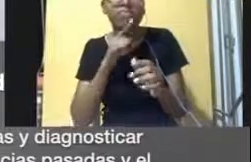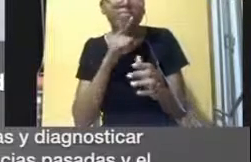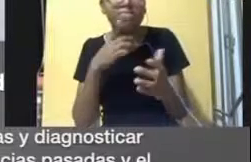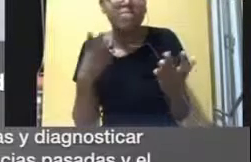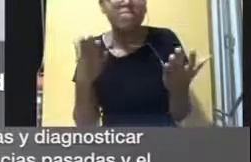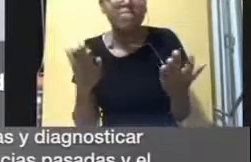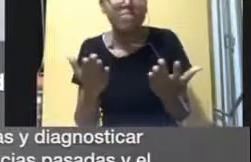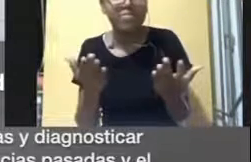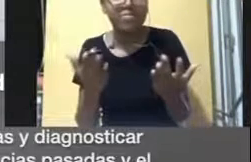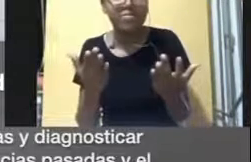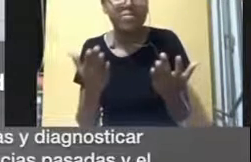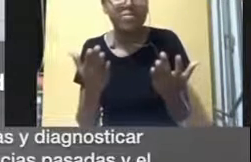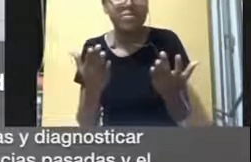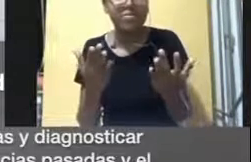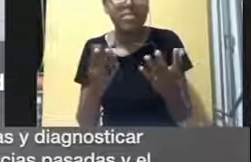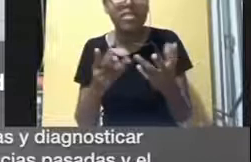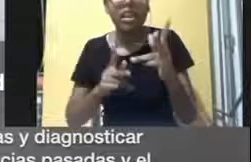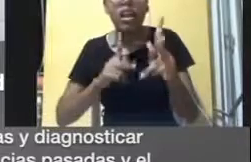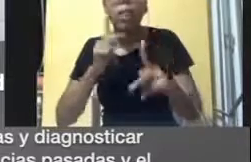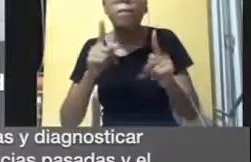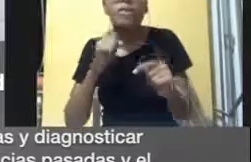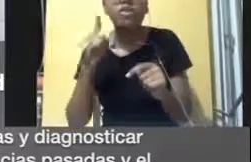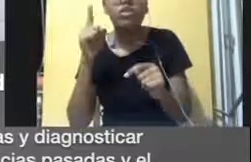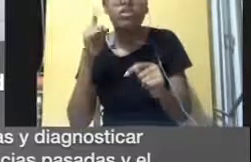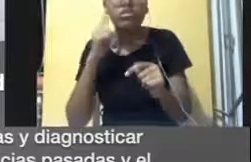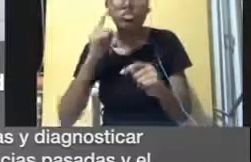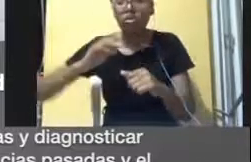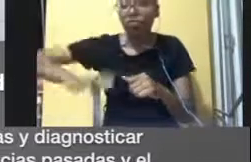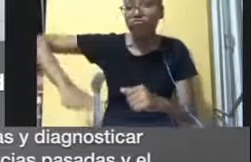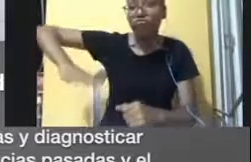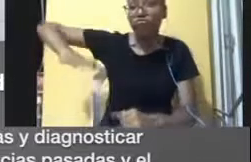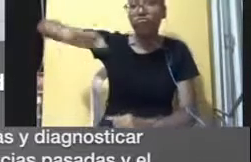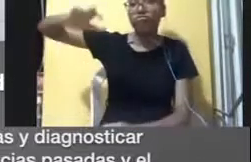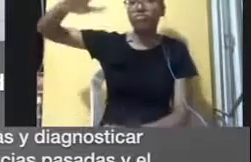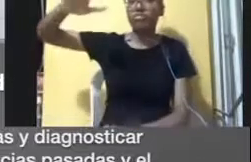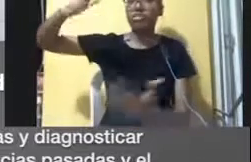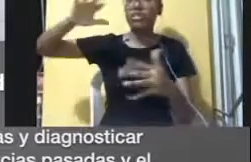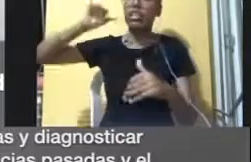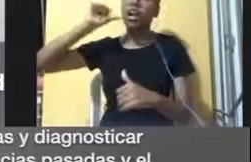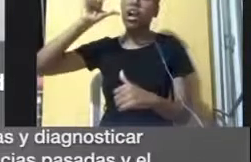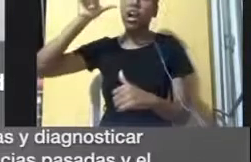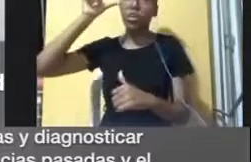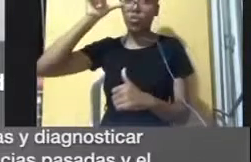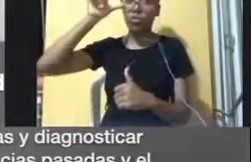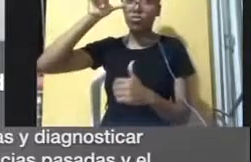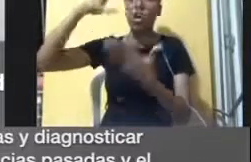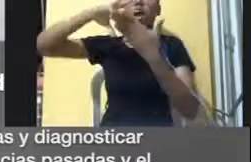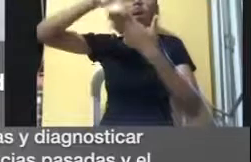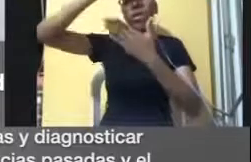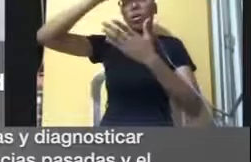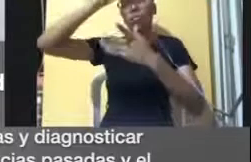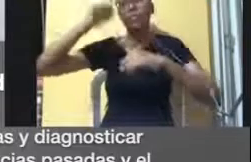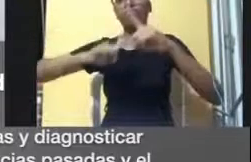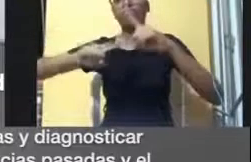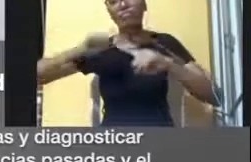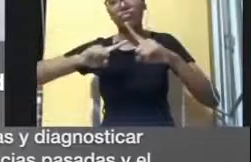lenguaje bastante tarde, porque no tenía contacto con personas sordas, porque nunca fue a una escuela, no había